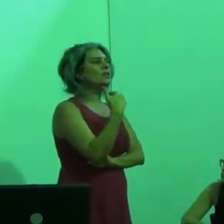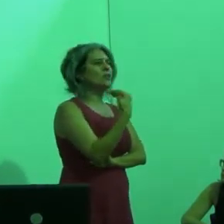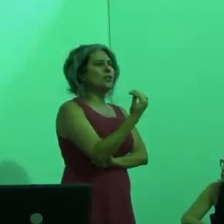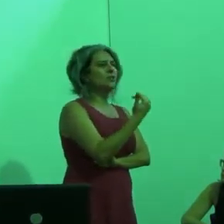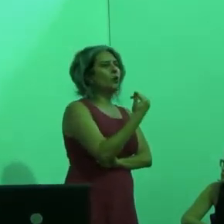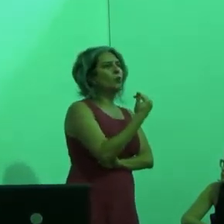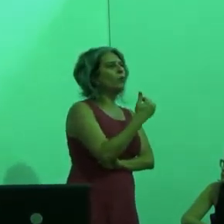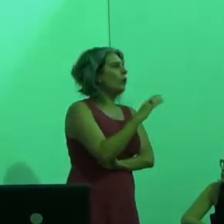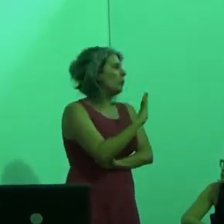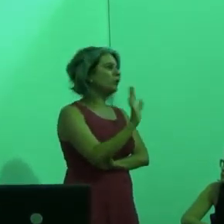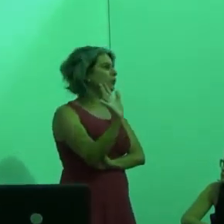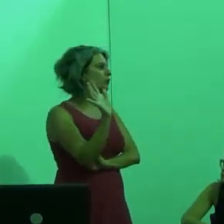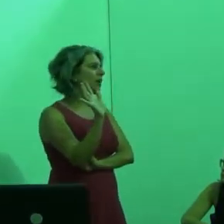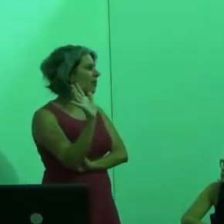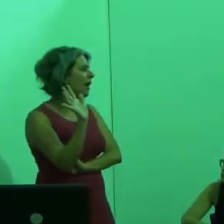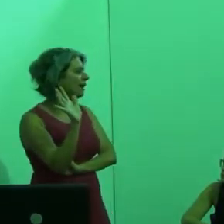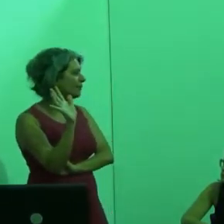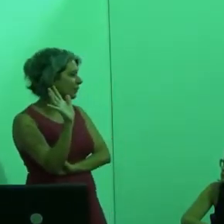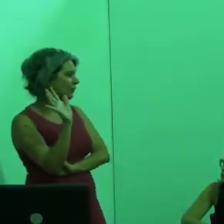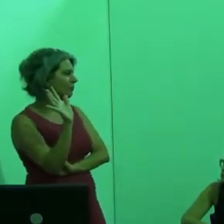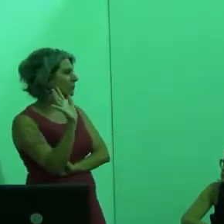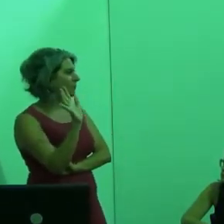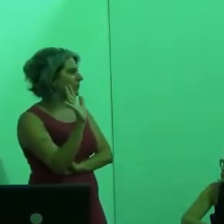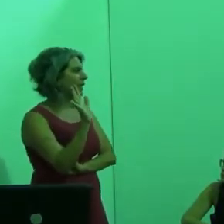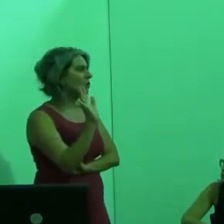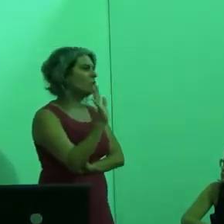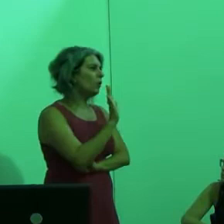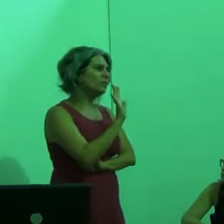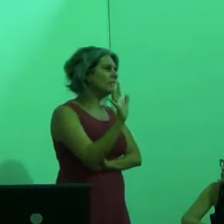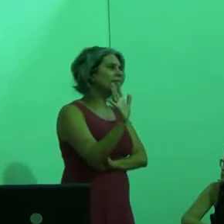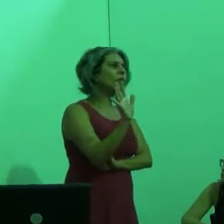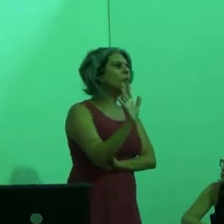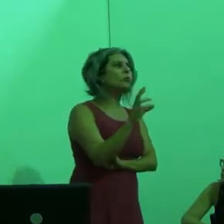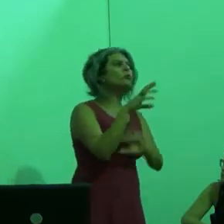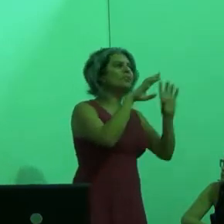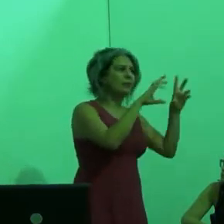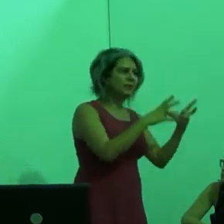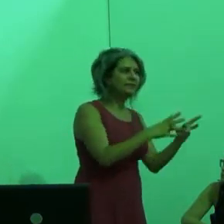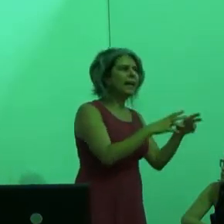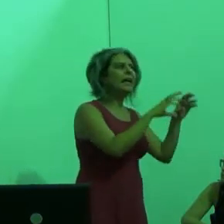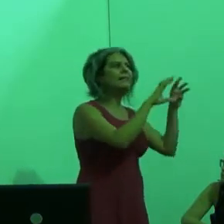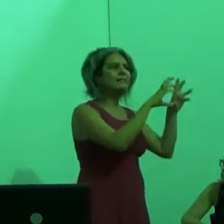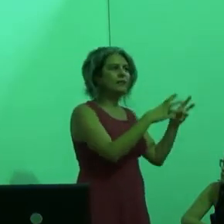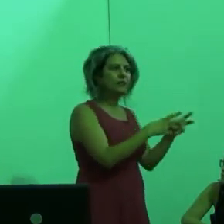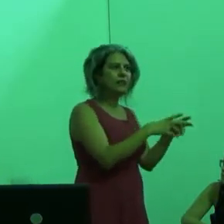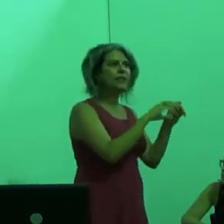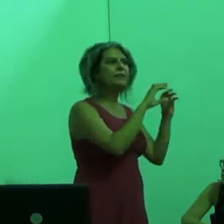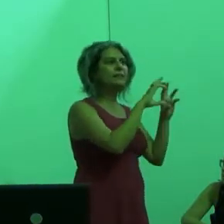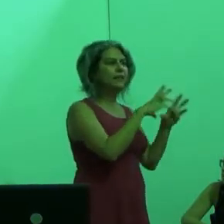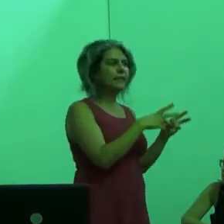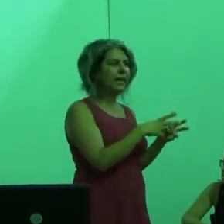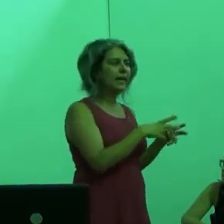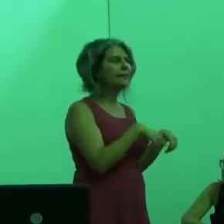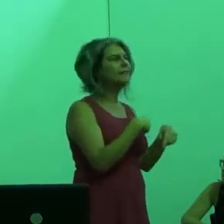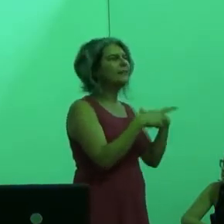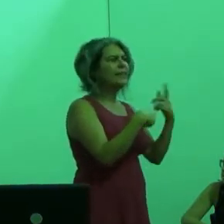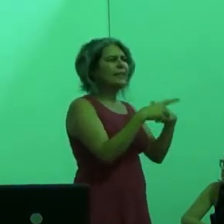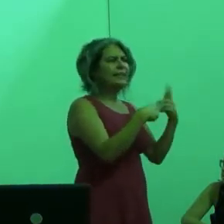no senso comum, como produtos acabados, né? Como coisas que estão no mundo estabilizadas, definidas, delineadas. Na